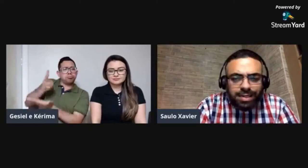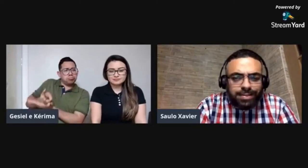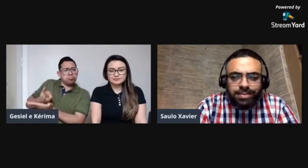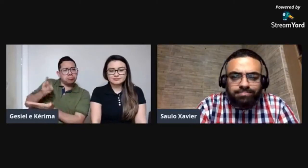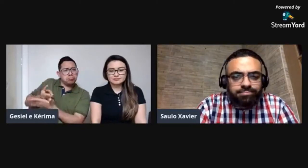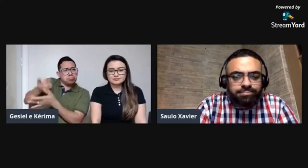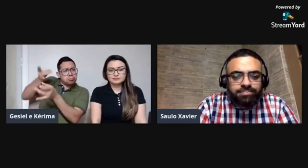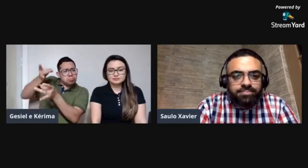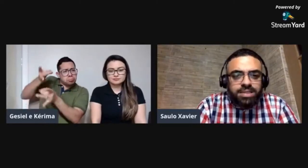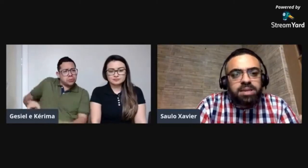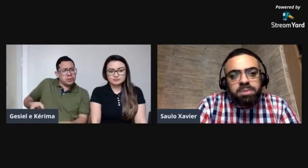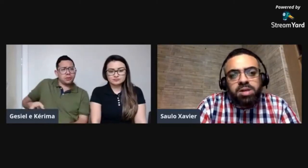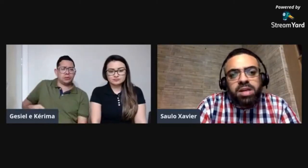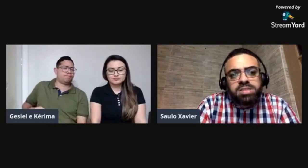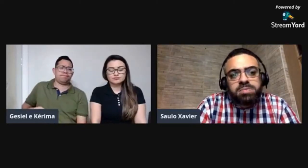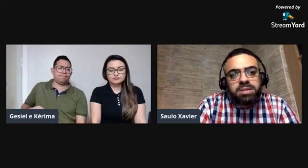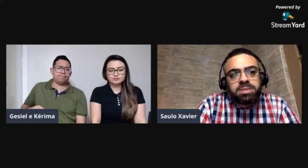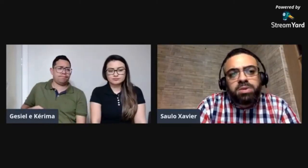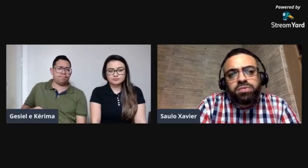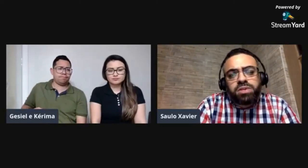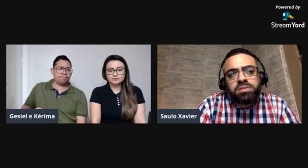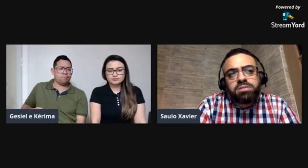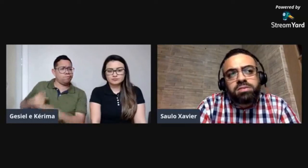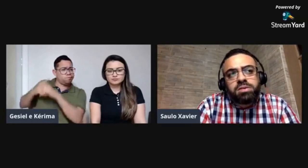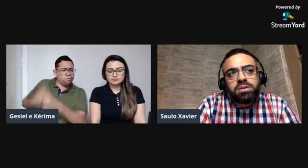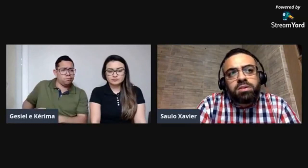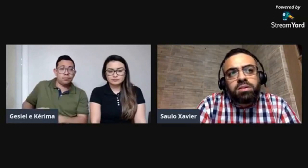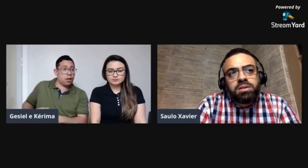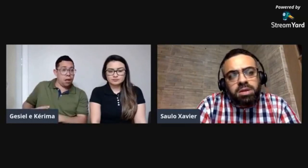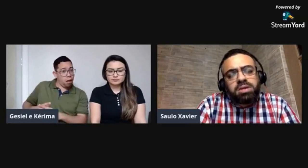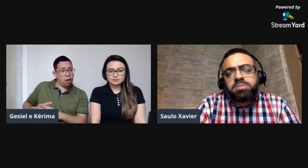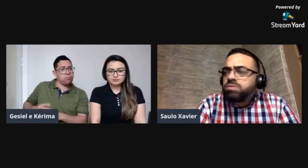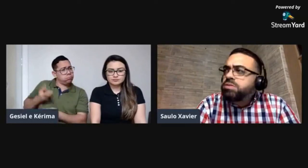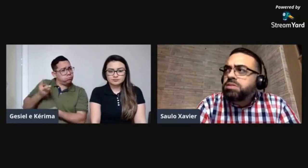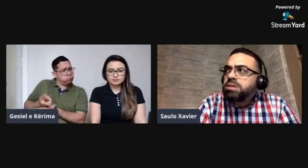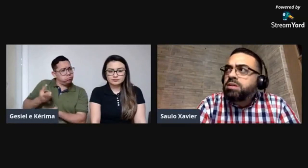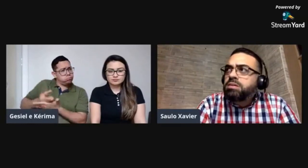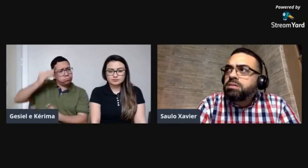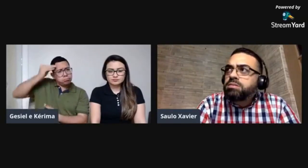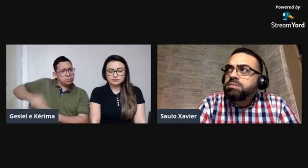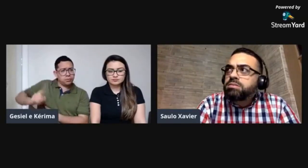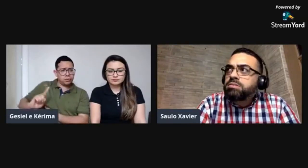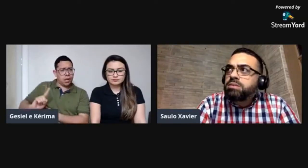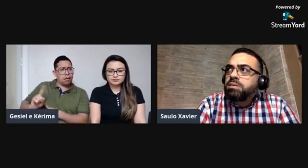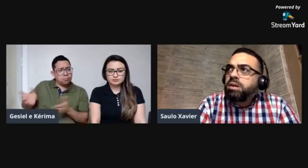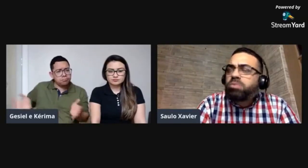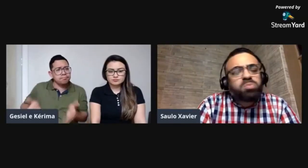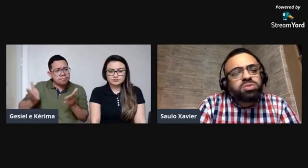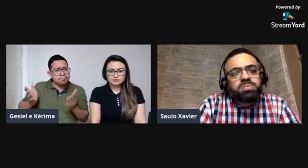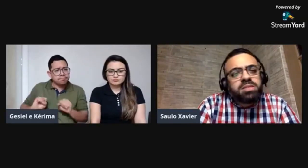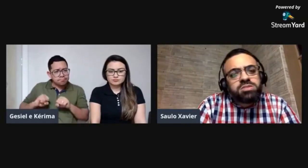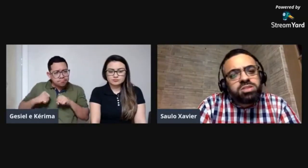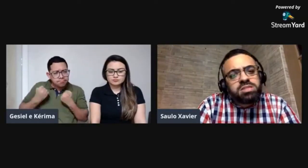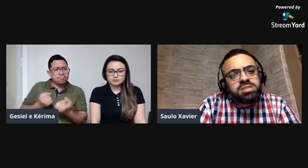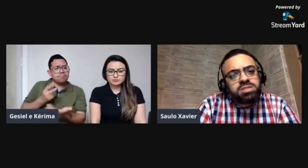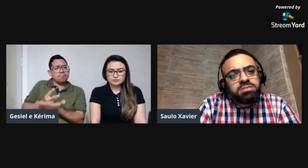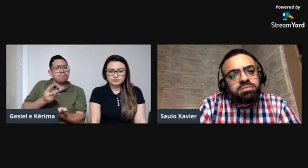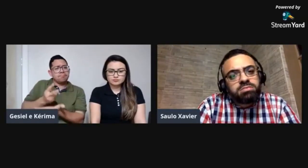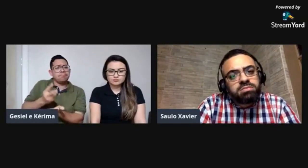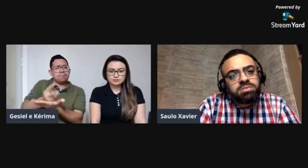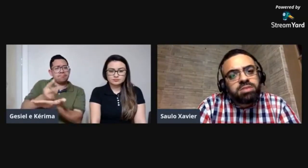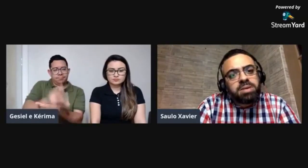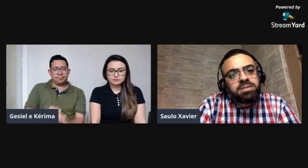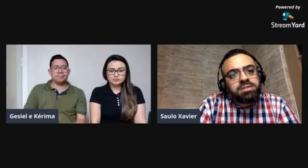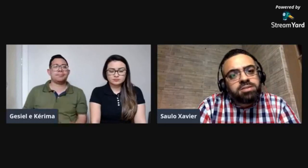por nada. E mulher disse para mim, meu filho, meu amor, você, por muito menos eu tinha